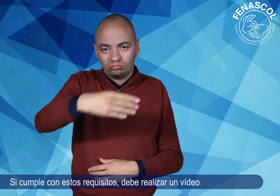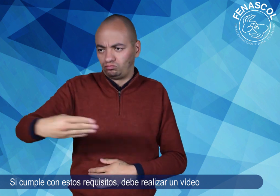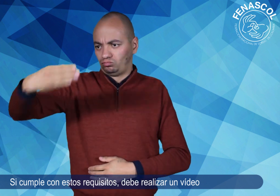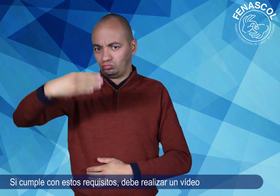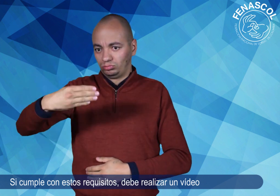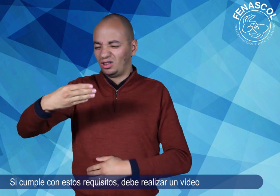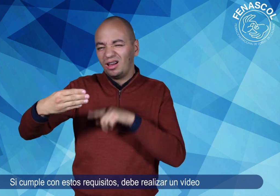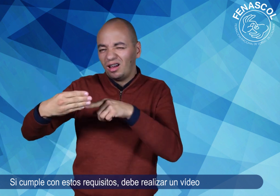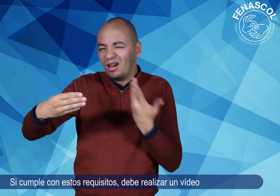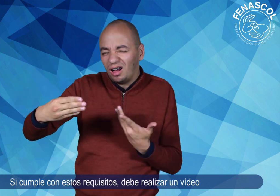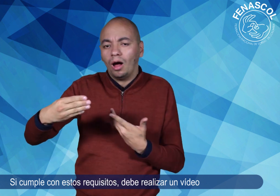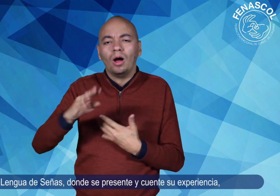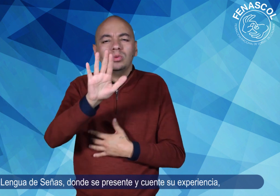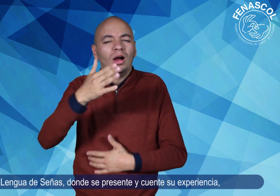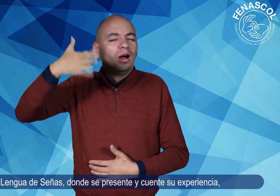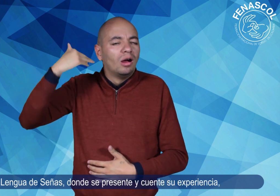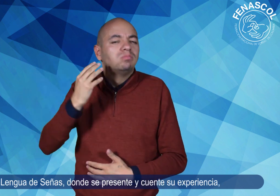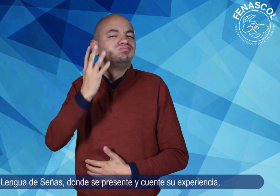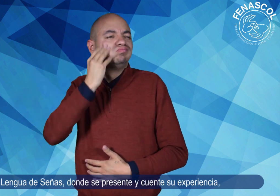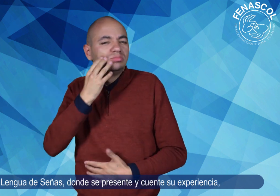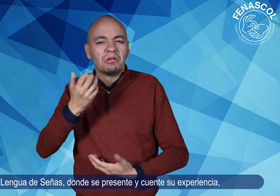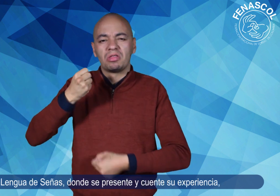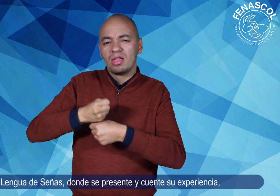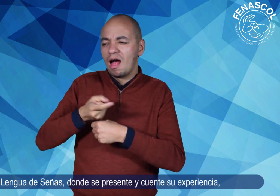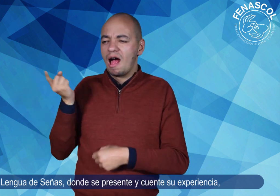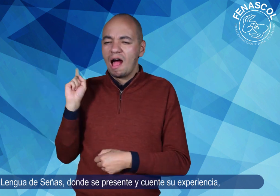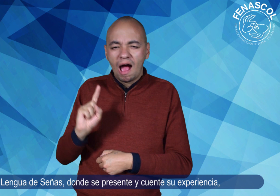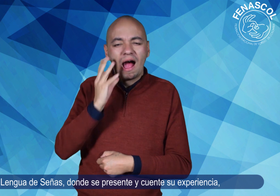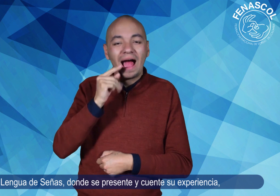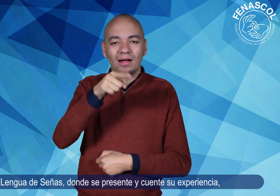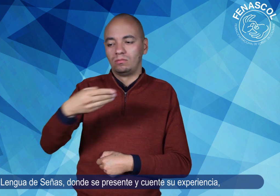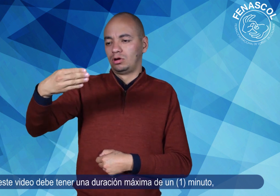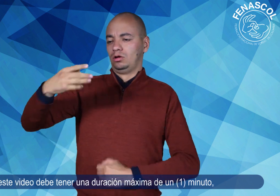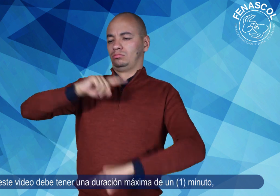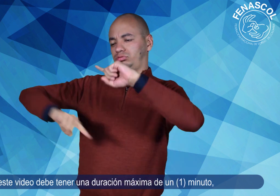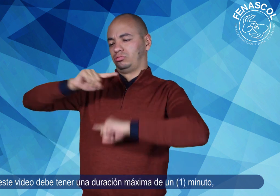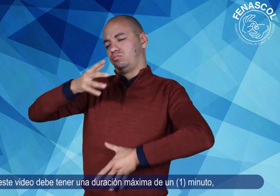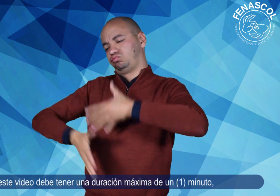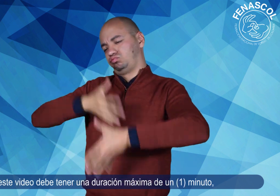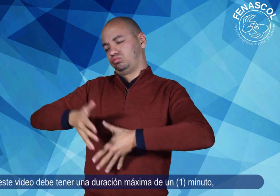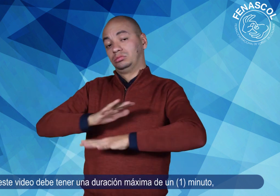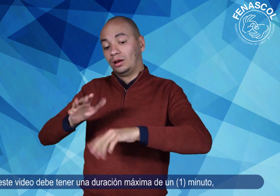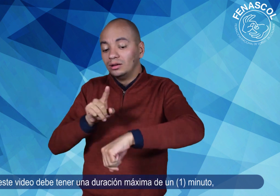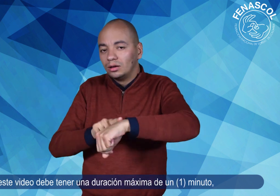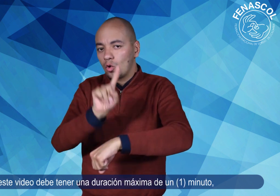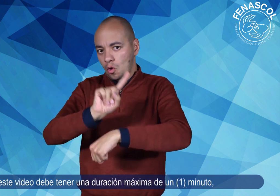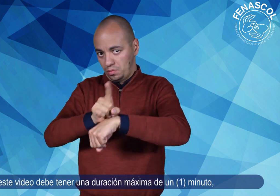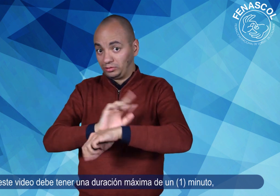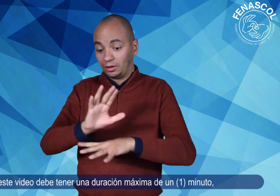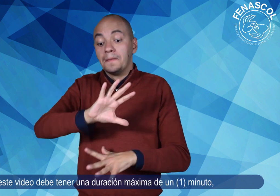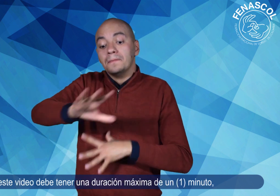un video en lengua de señas donde se presente y cuente su experiencia. Este video debe tener una duración máxima de un minuto.